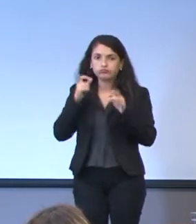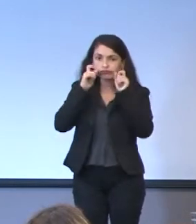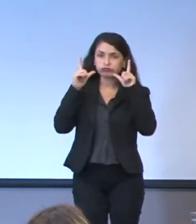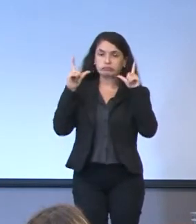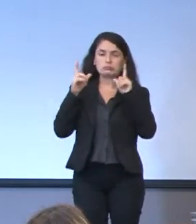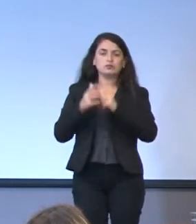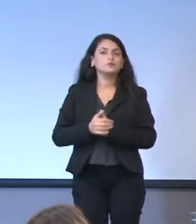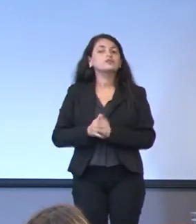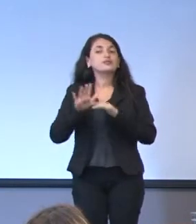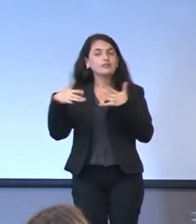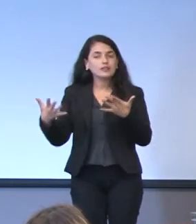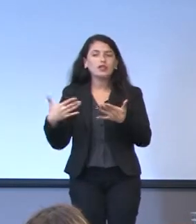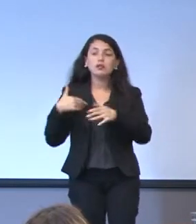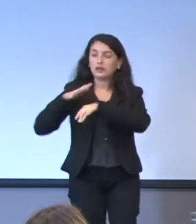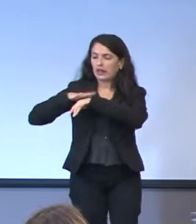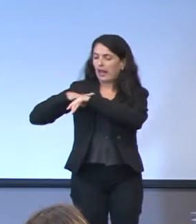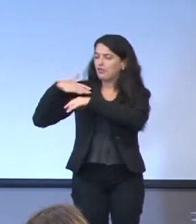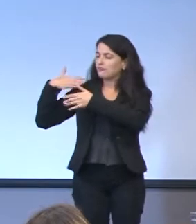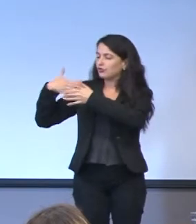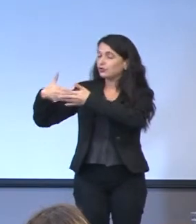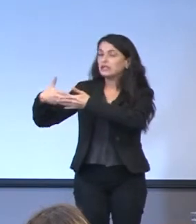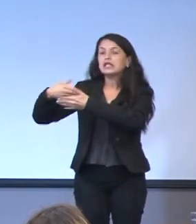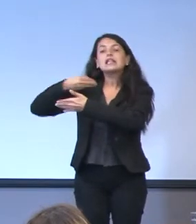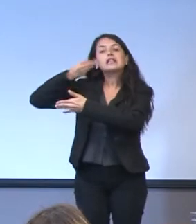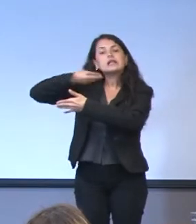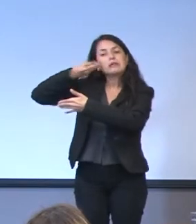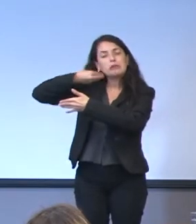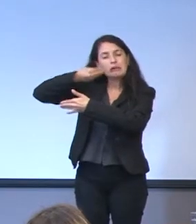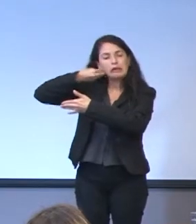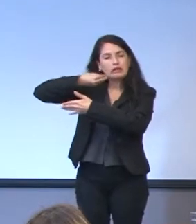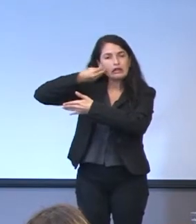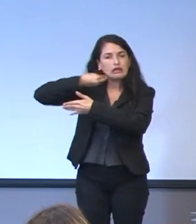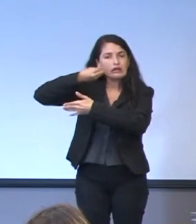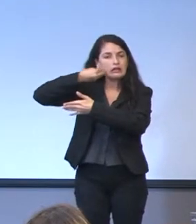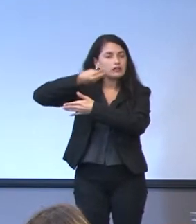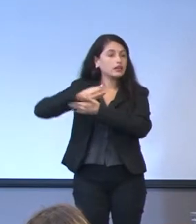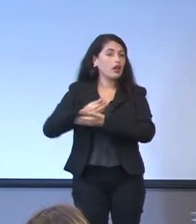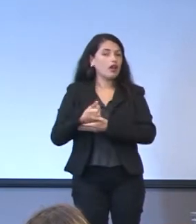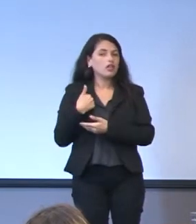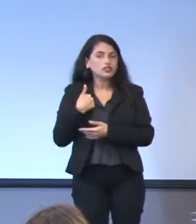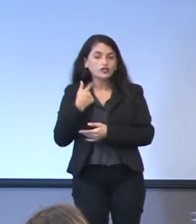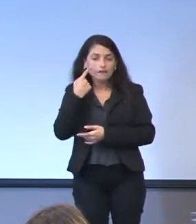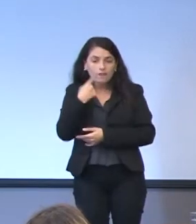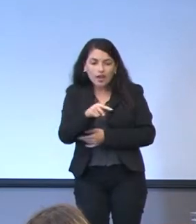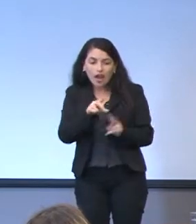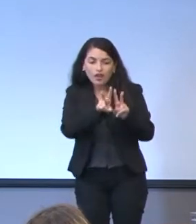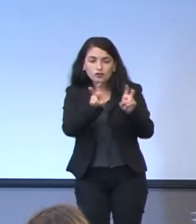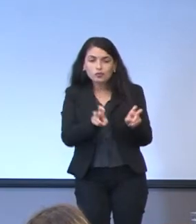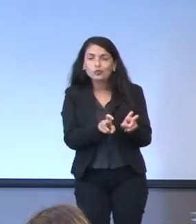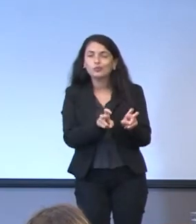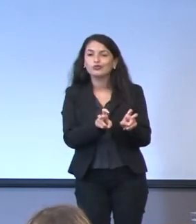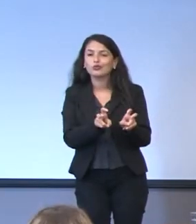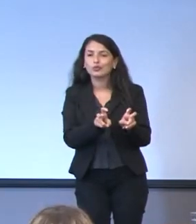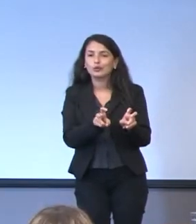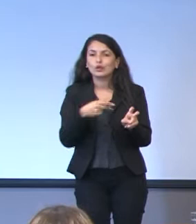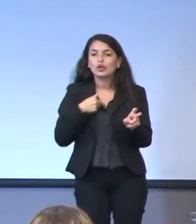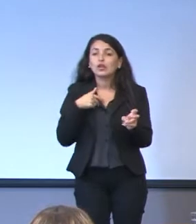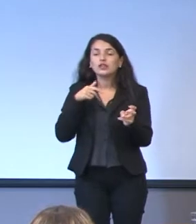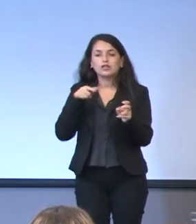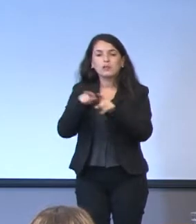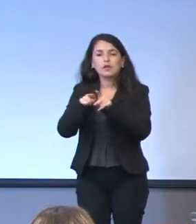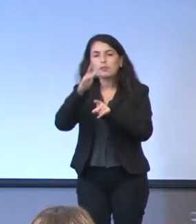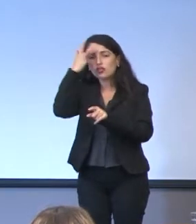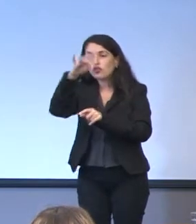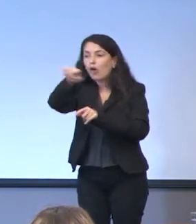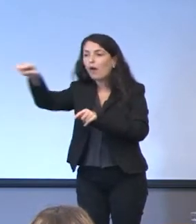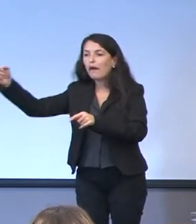Então, todo esse tempo de experiência, de observar o assunto e de ter contato com leitores que o